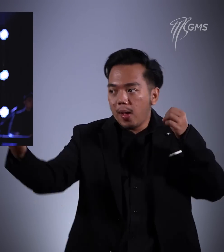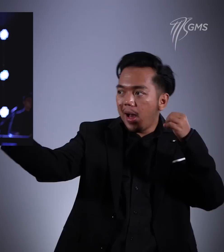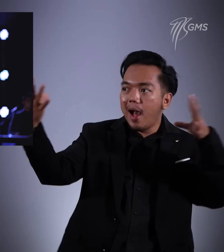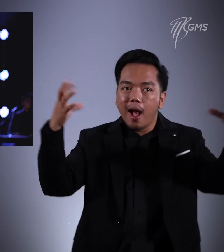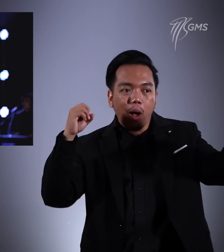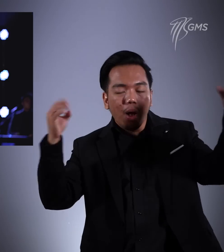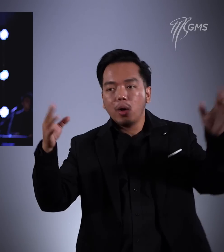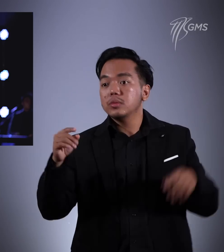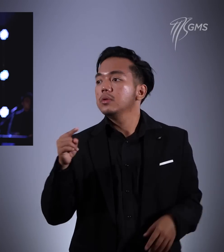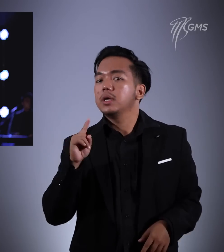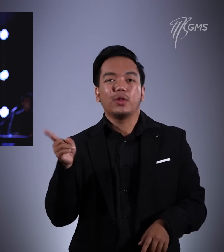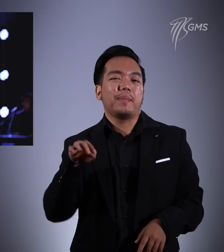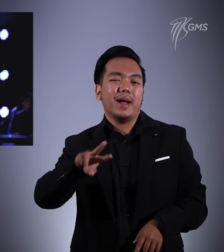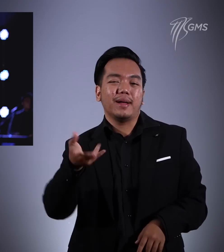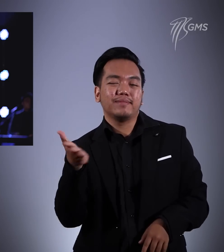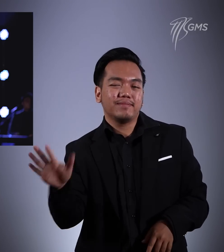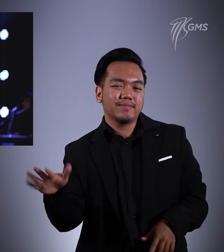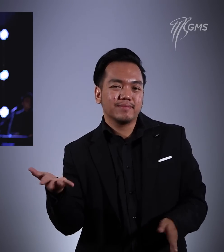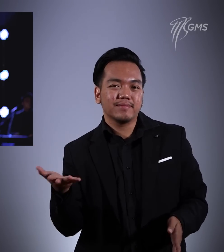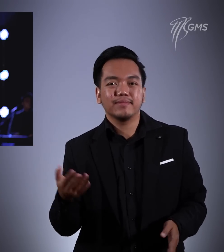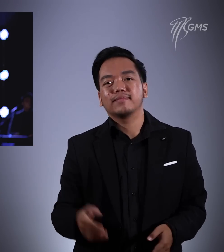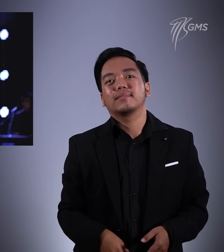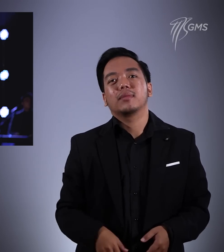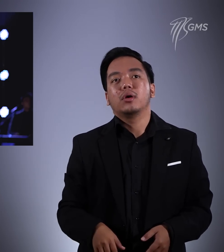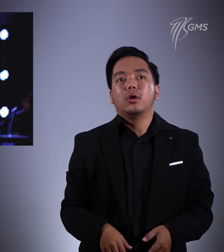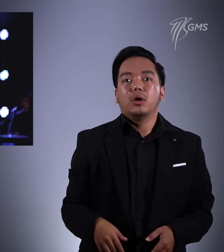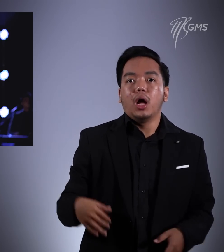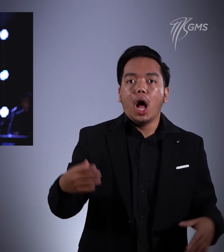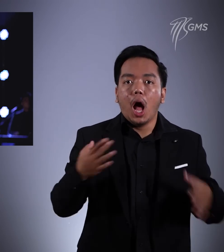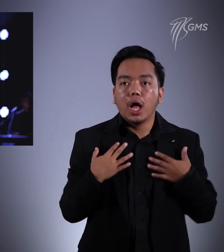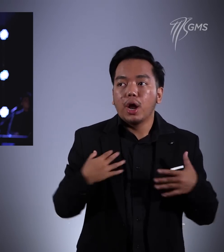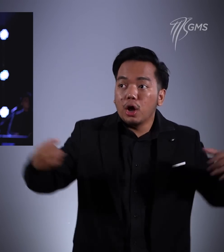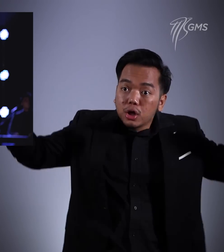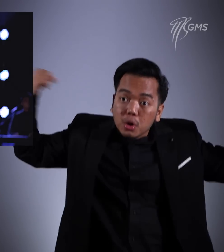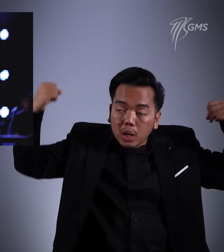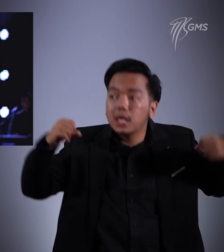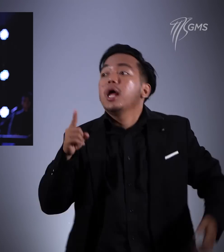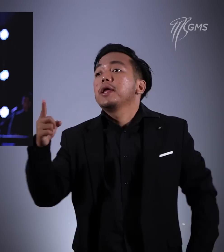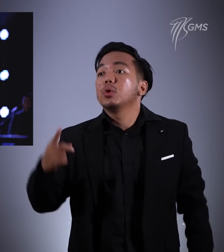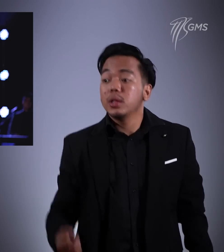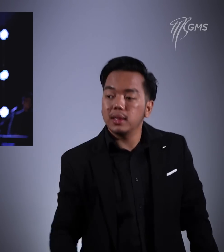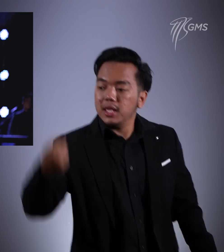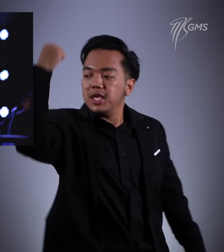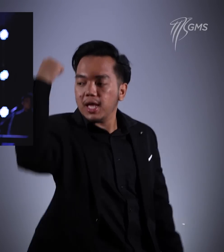sisinya. Hayo apa? Dan disitulah terselubung kekuatannya. Tiang api, tiang awan.